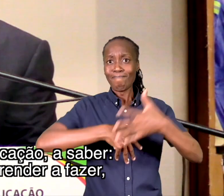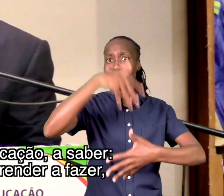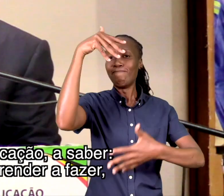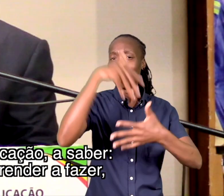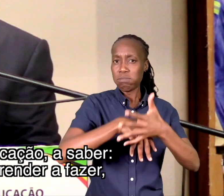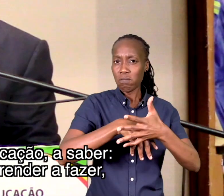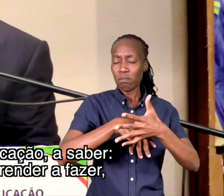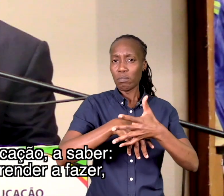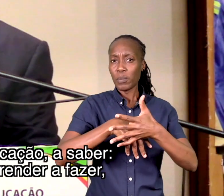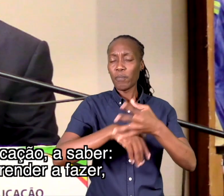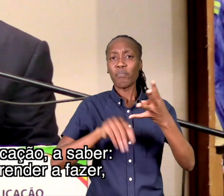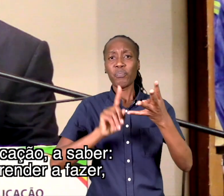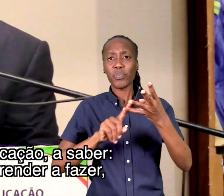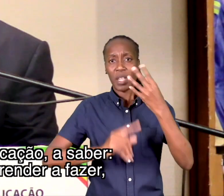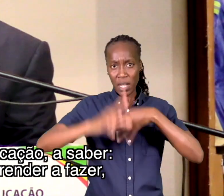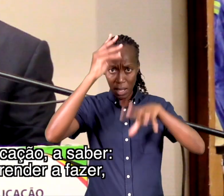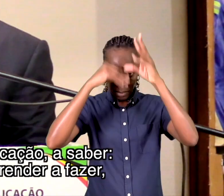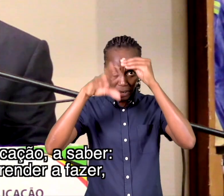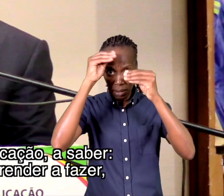aprender a conhecer,